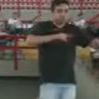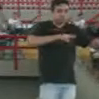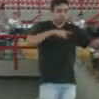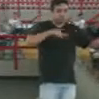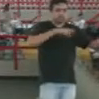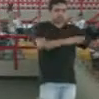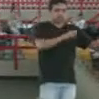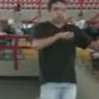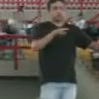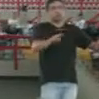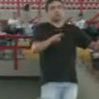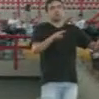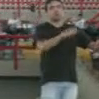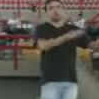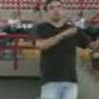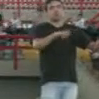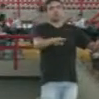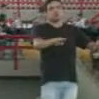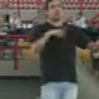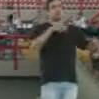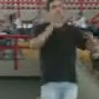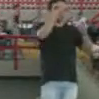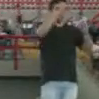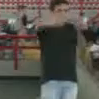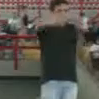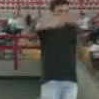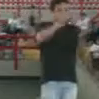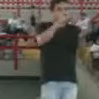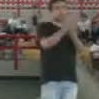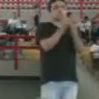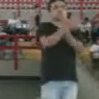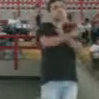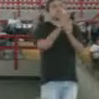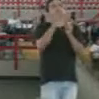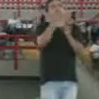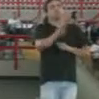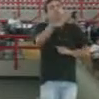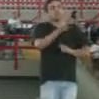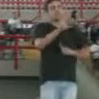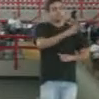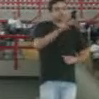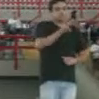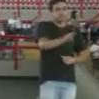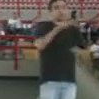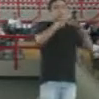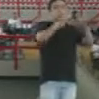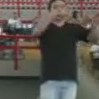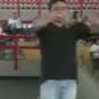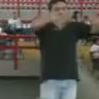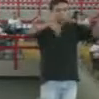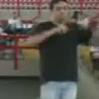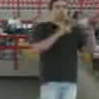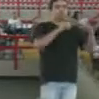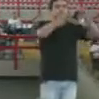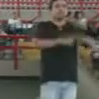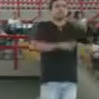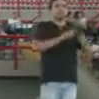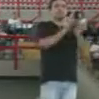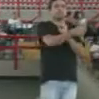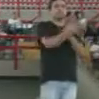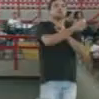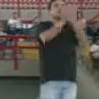escrito CEU, que é Centro Esportivo Universitário, céu. É a quadra do céu, bem ali na